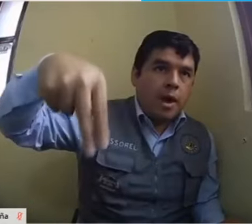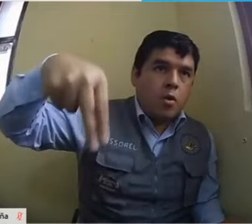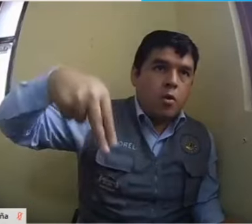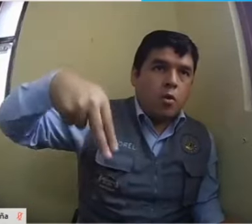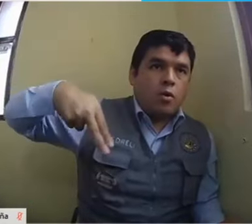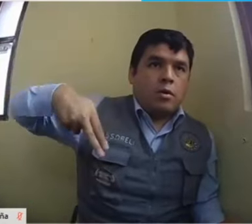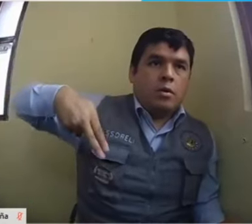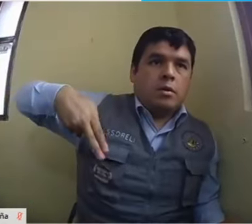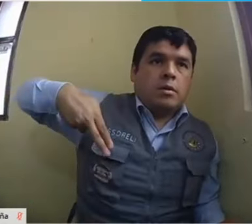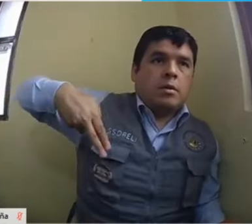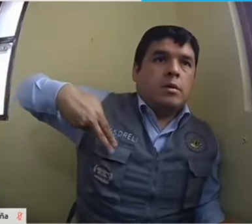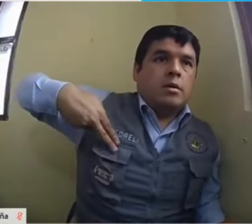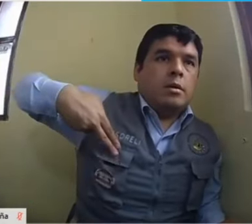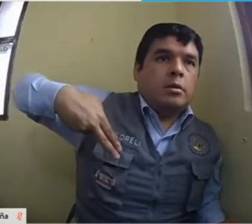la N para abajo